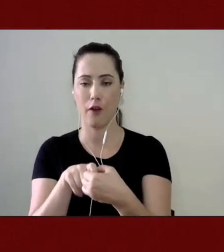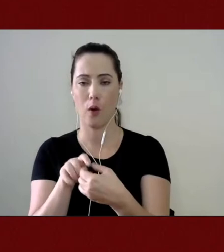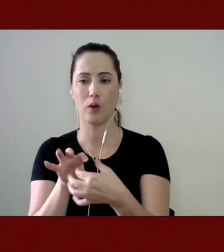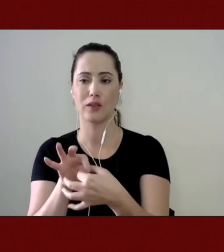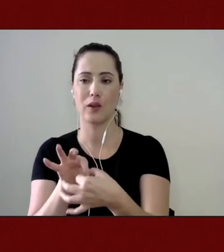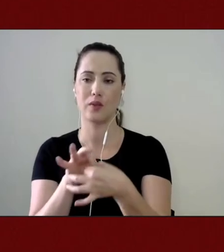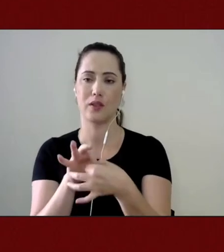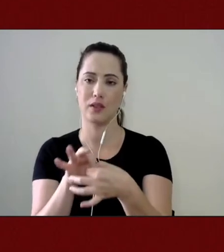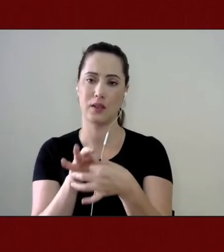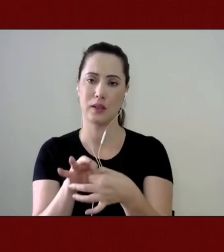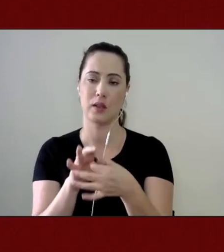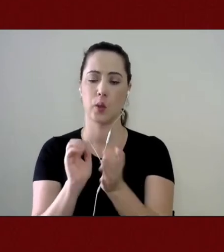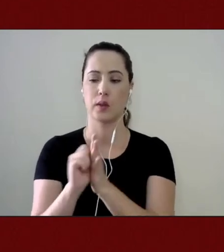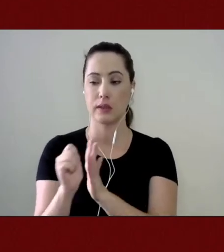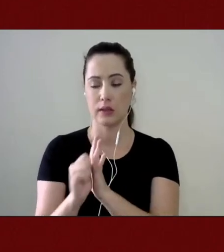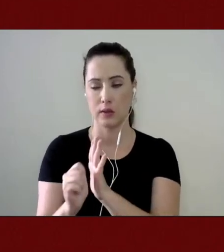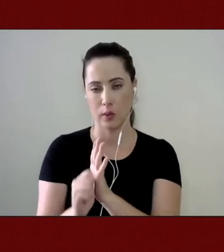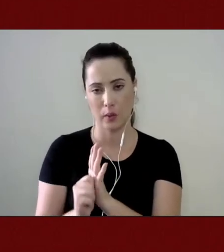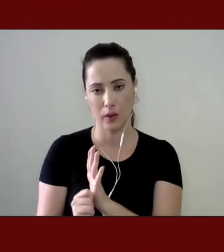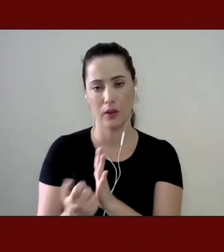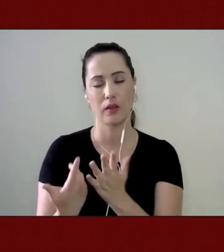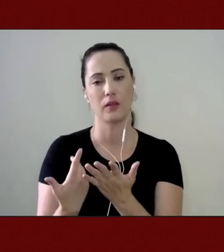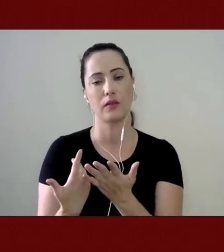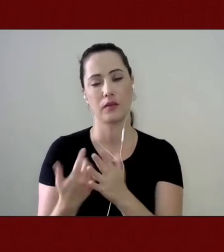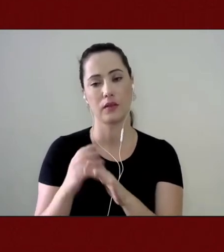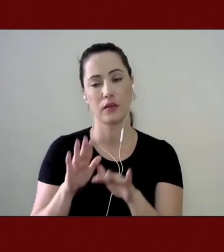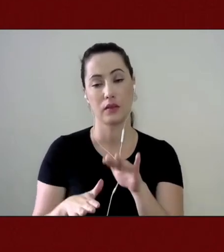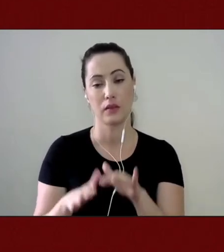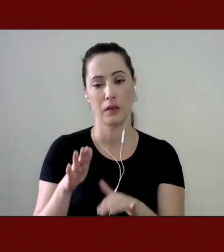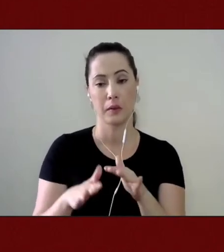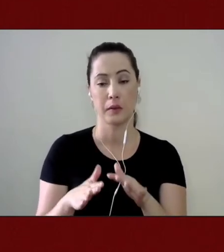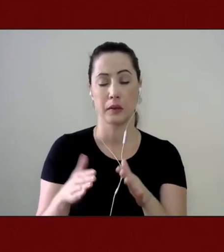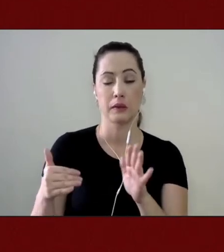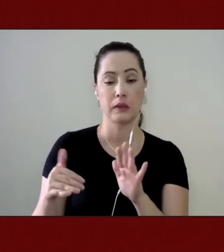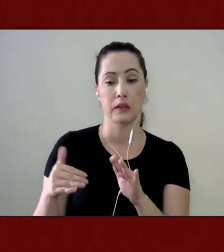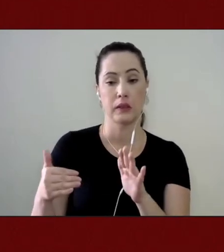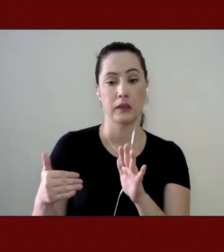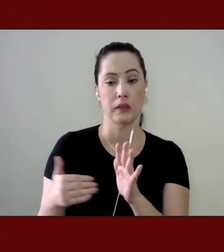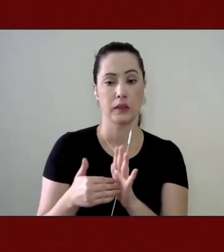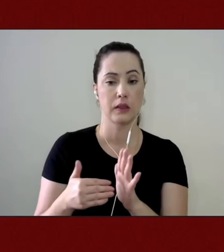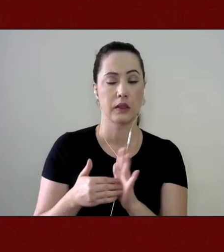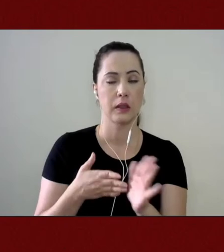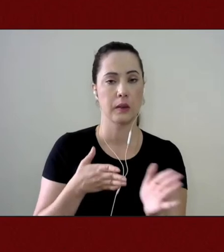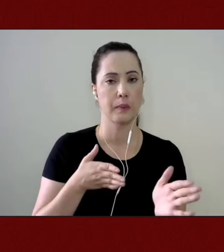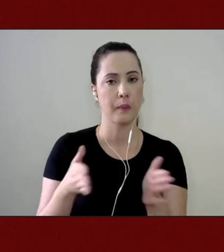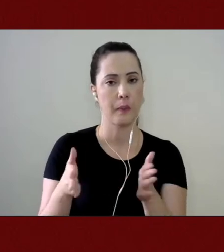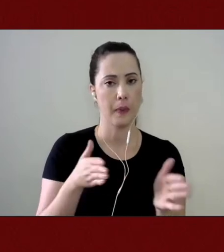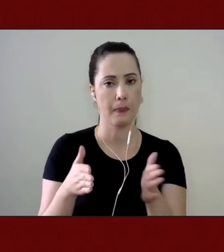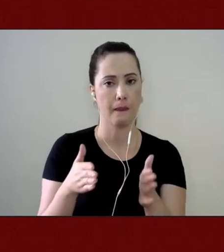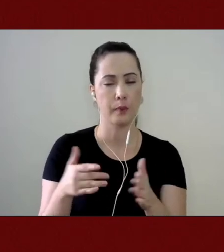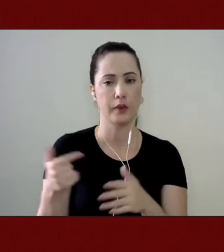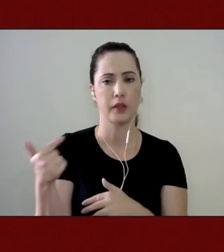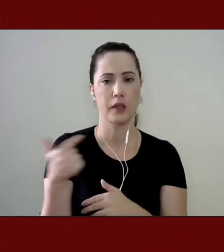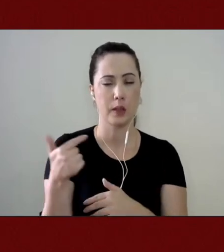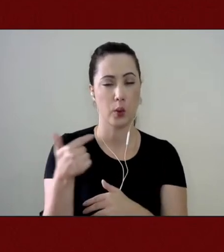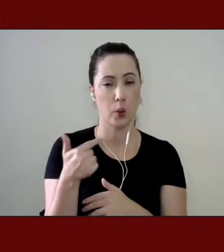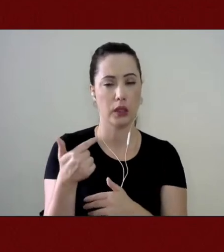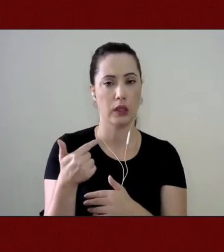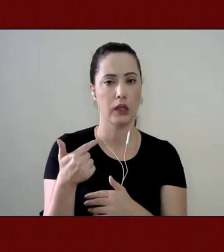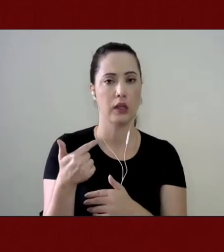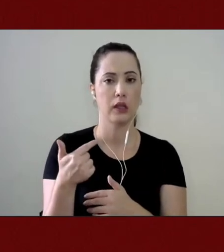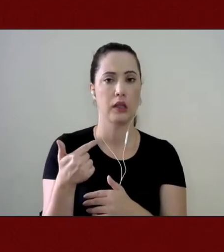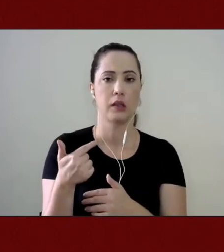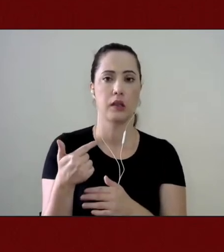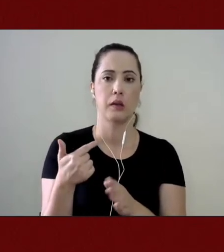parte, esse período, com algumas nuances, se estende até o período da segunda legalidade, na verdade, né, dos anos